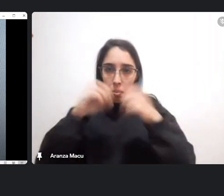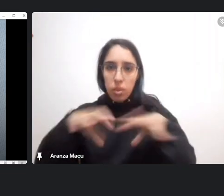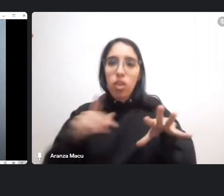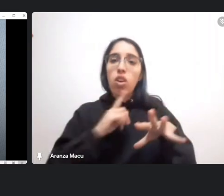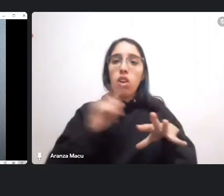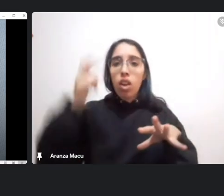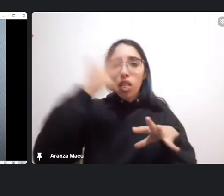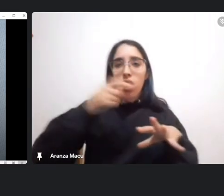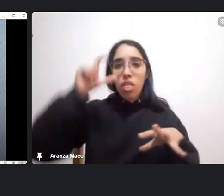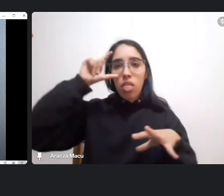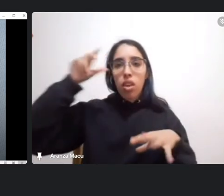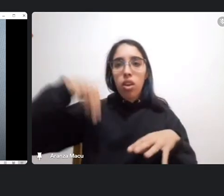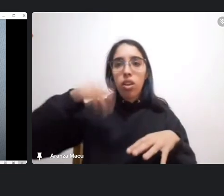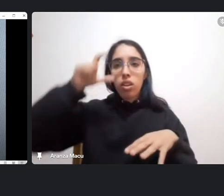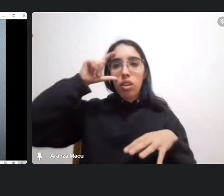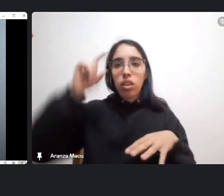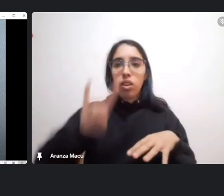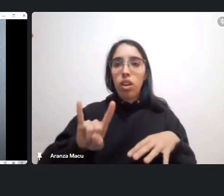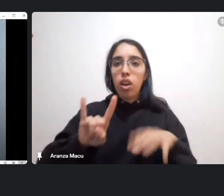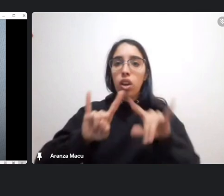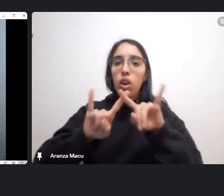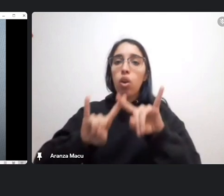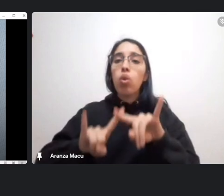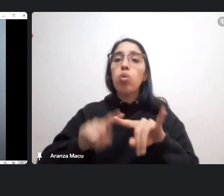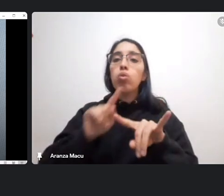Training, ¿ahí qué sería?